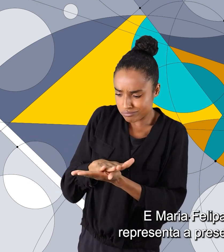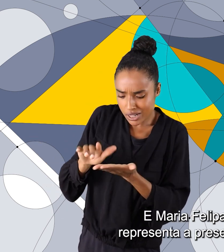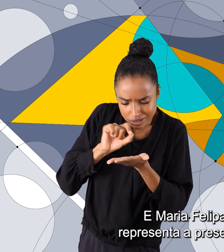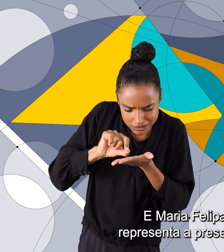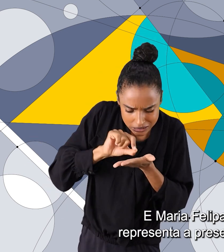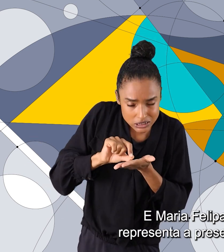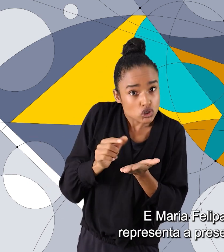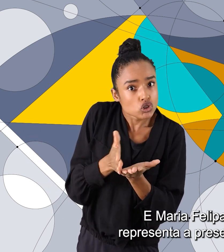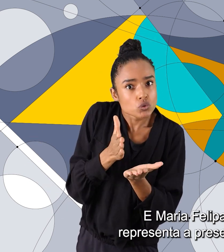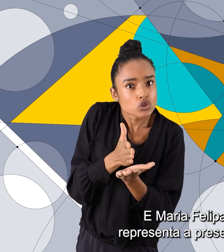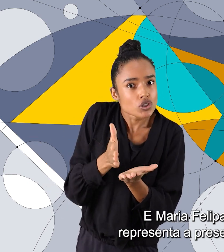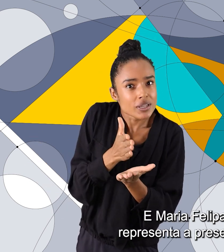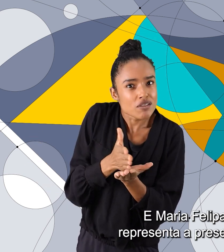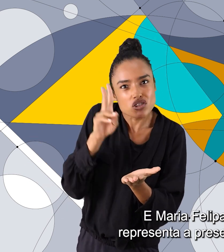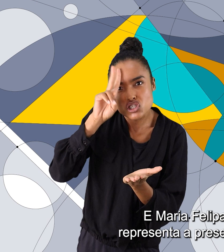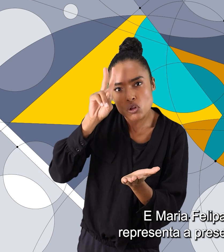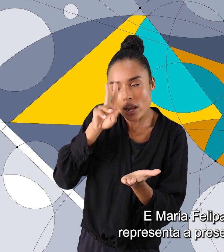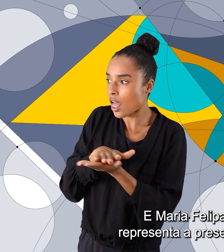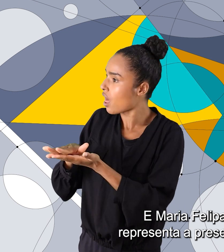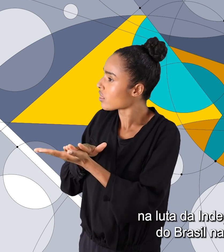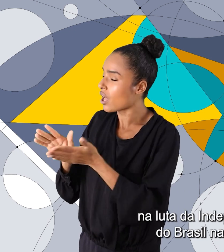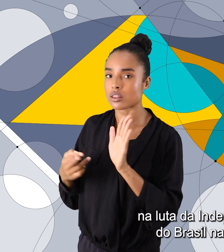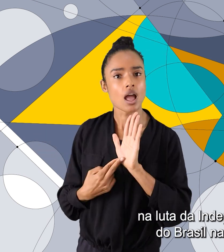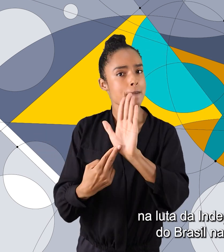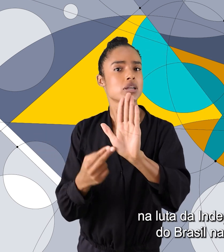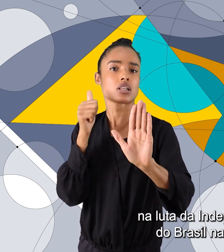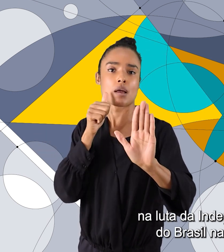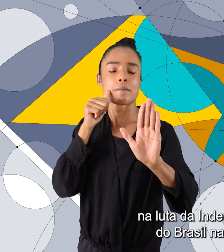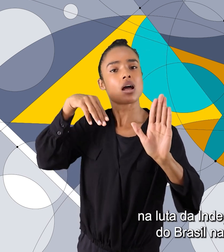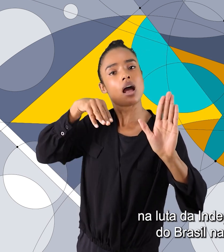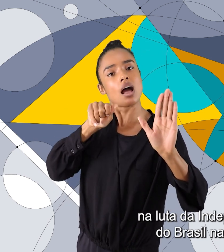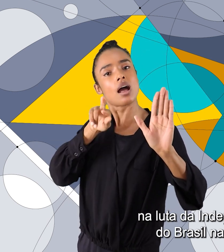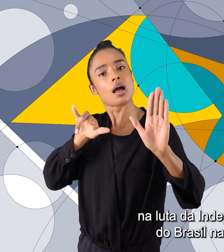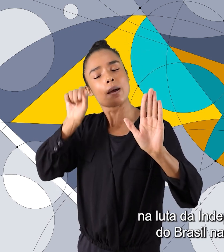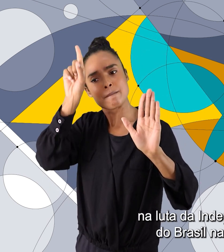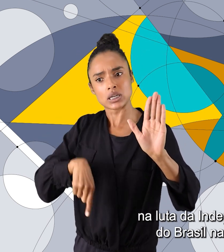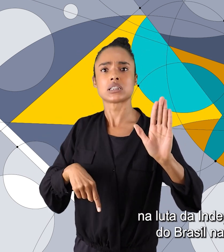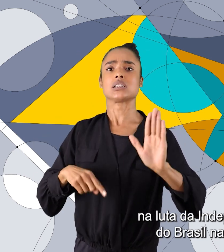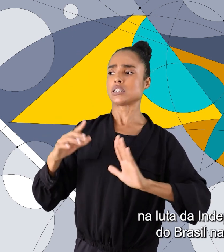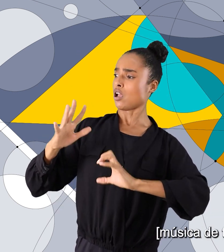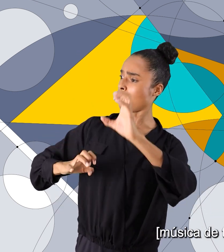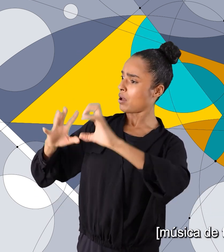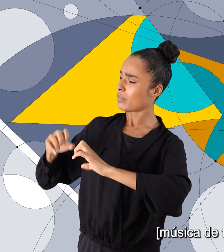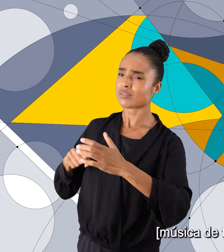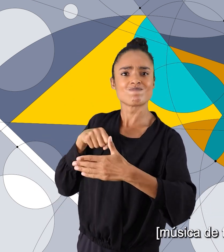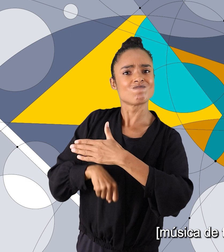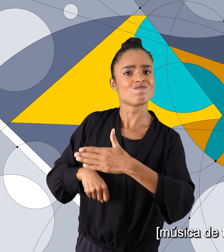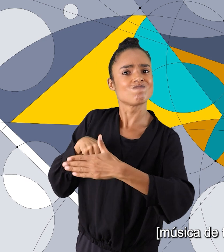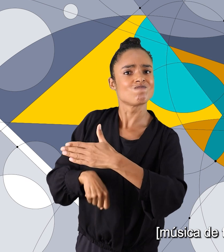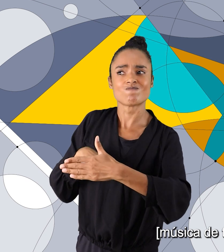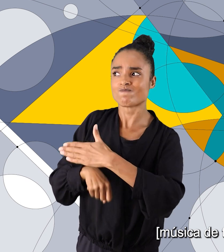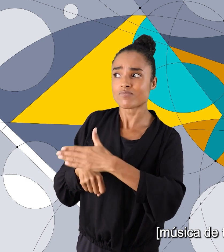Maria Filipa, para mim, representa a presença do negro na luta da independência do Brasil na Bahia.